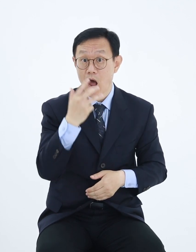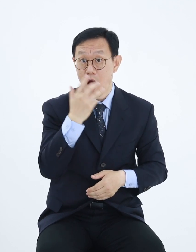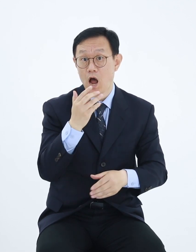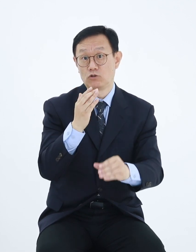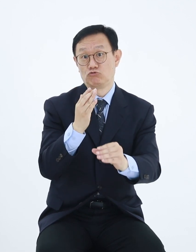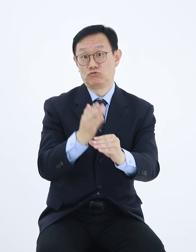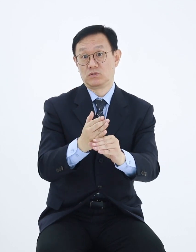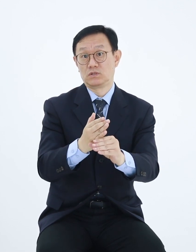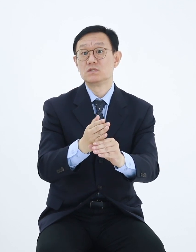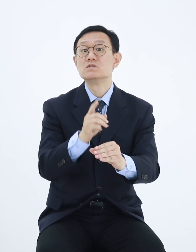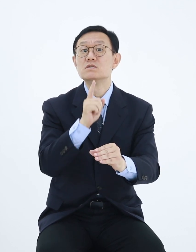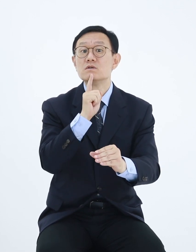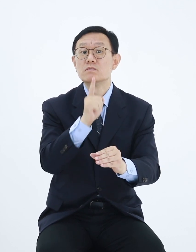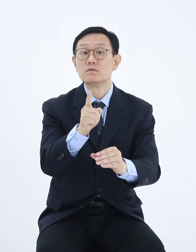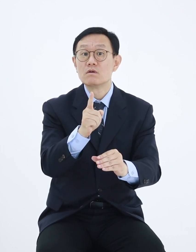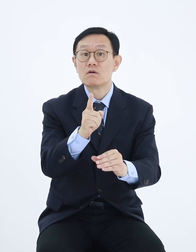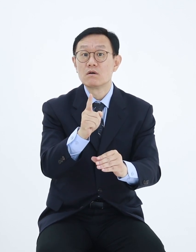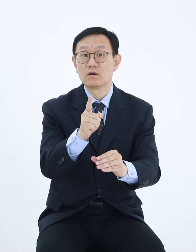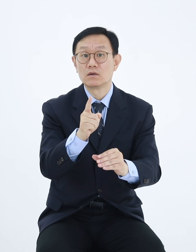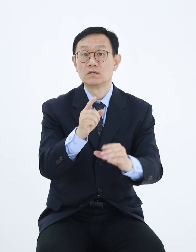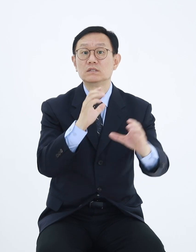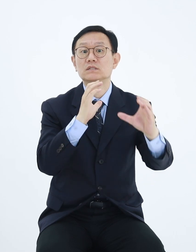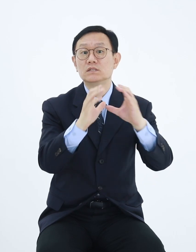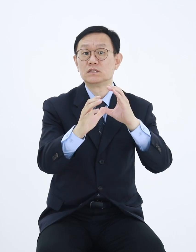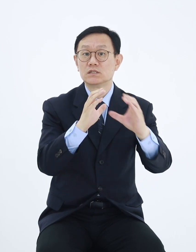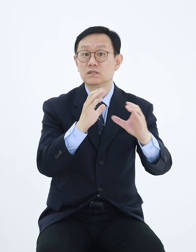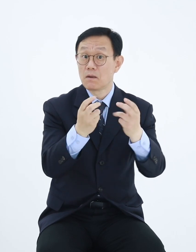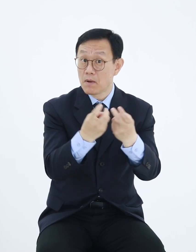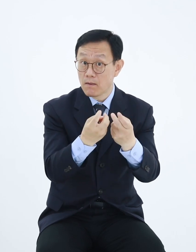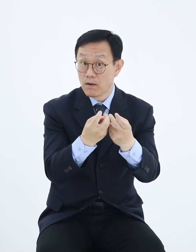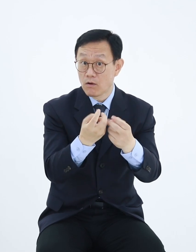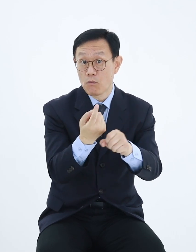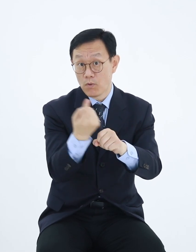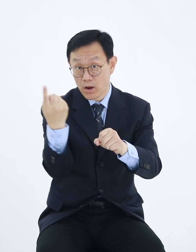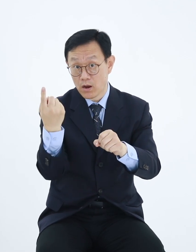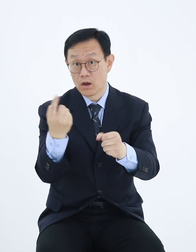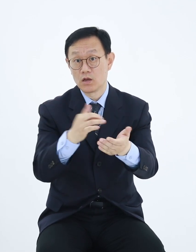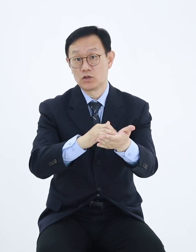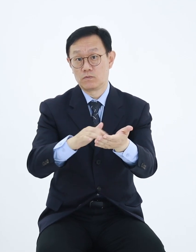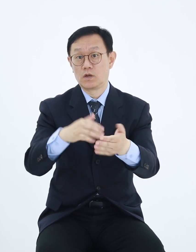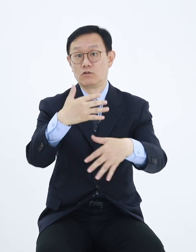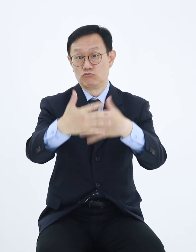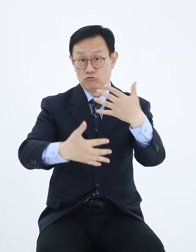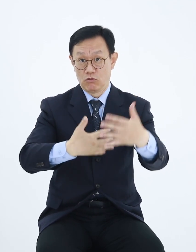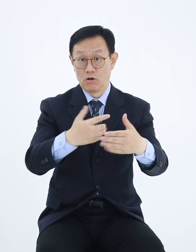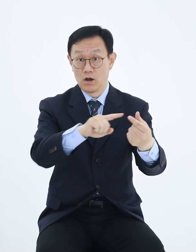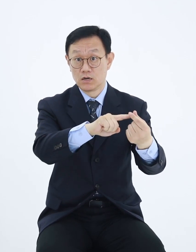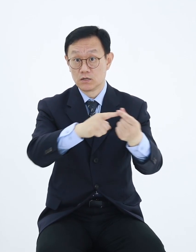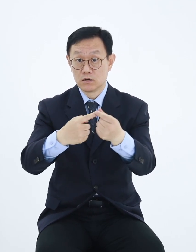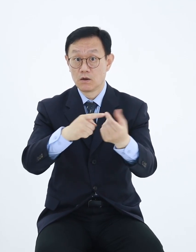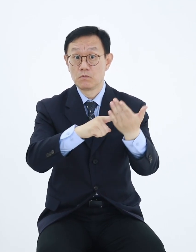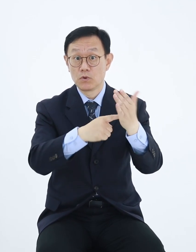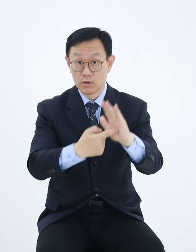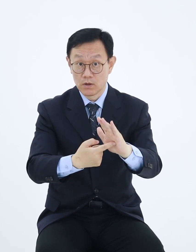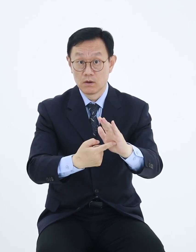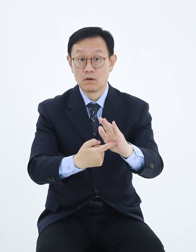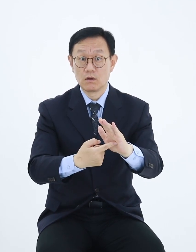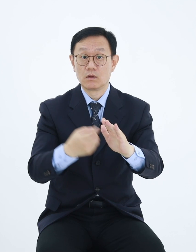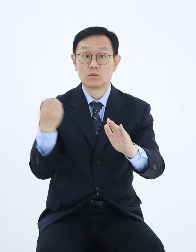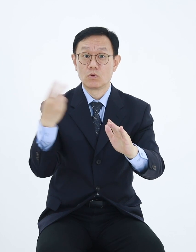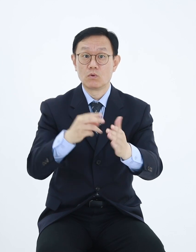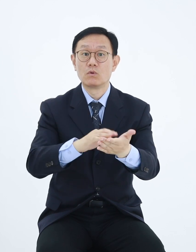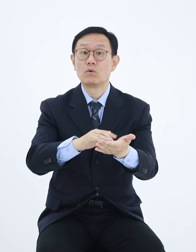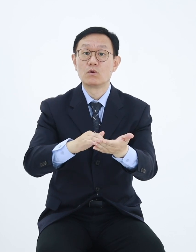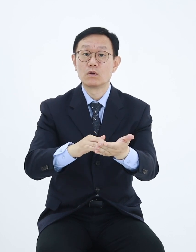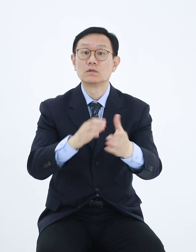비장애인 중심의 음성 언어를 통한 의사 전달 수단만이 아닌 점자나 수어, 텍스트로 표시된 것,